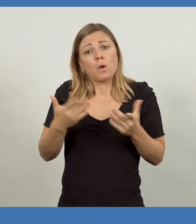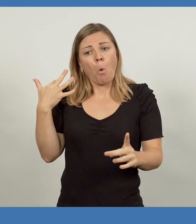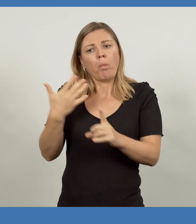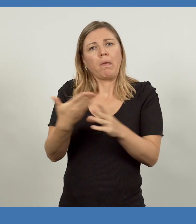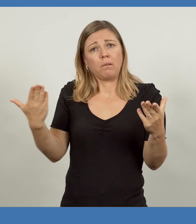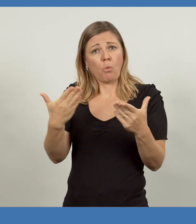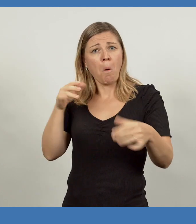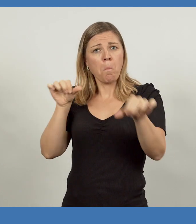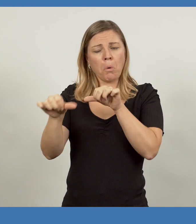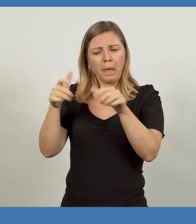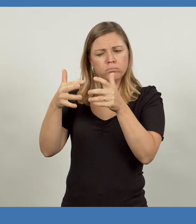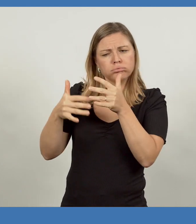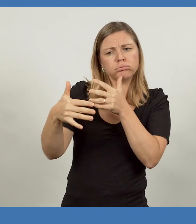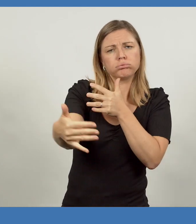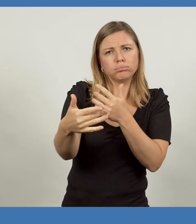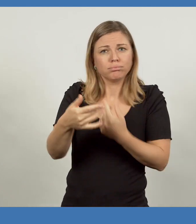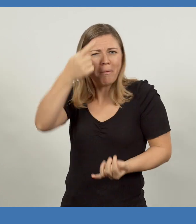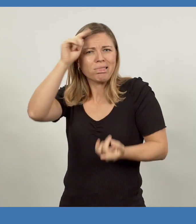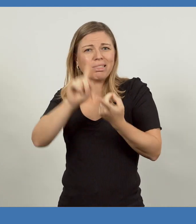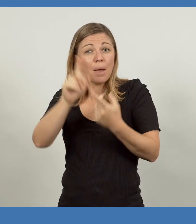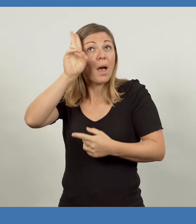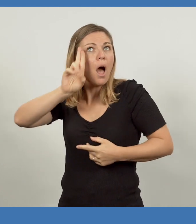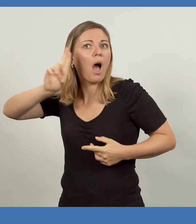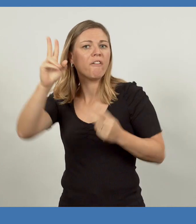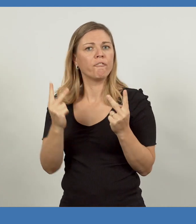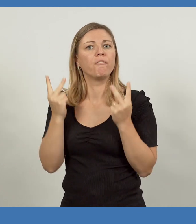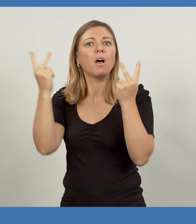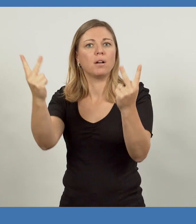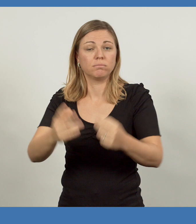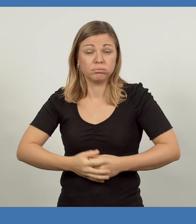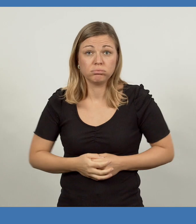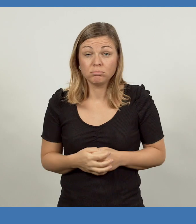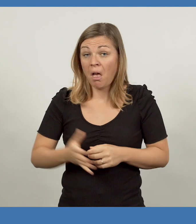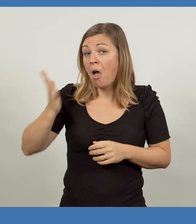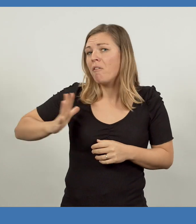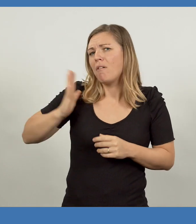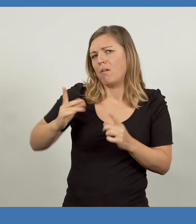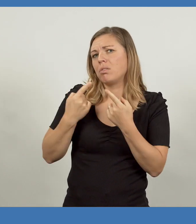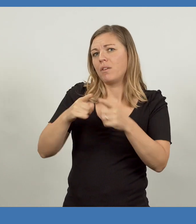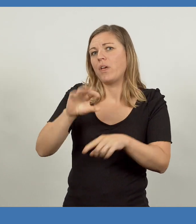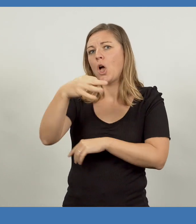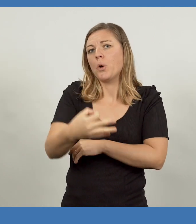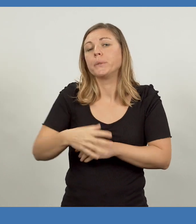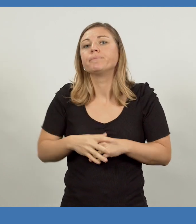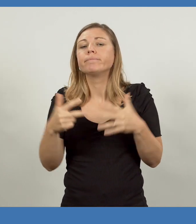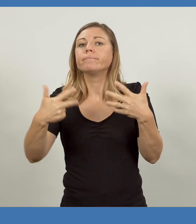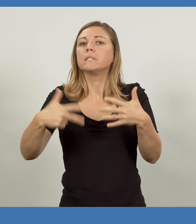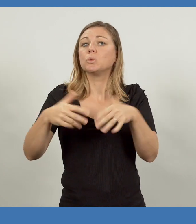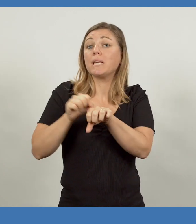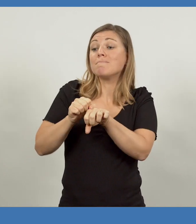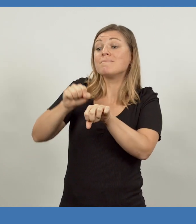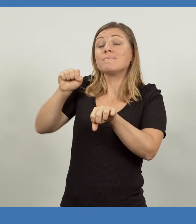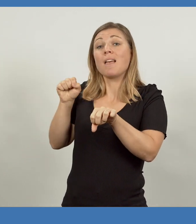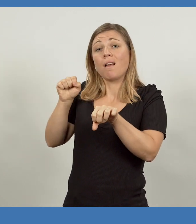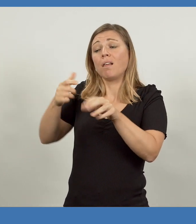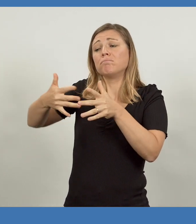où il est souvent question de rêve. Il n'a pas toujours été comme cela. Avant le XVIIIe siècle, on croyait